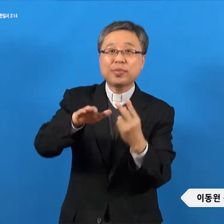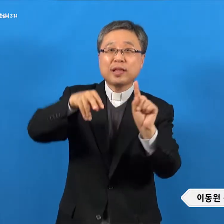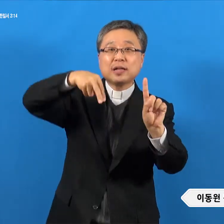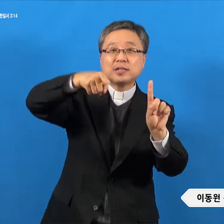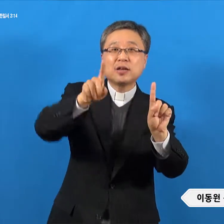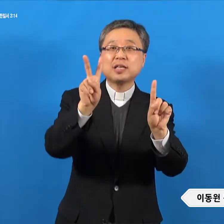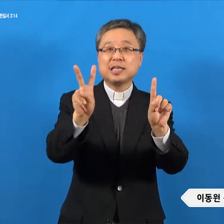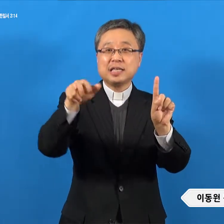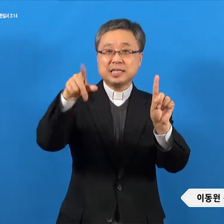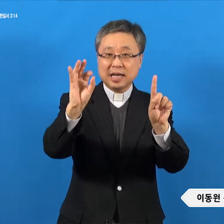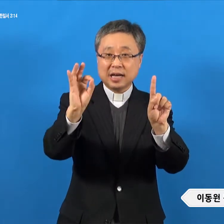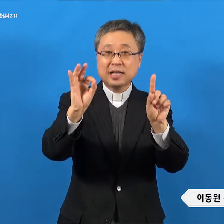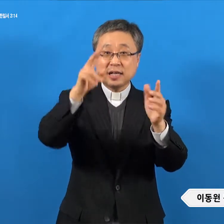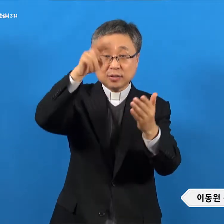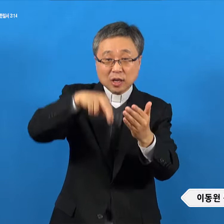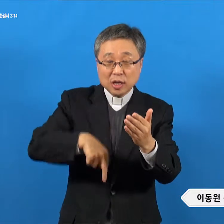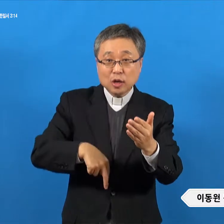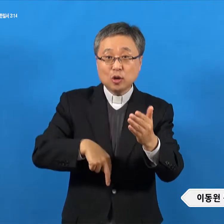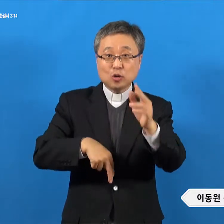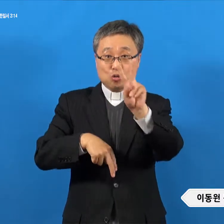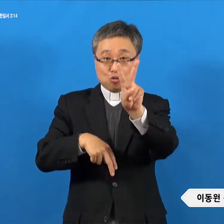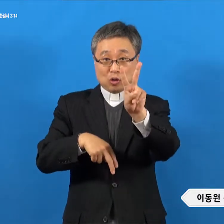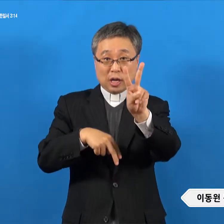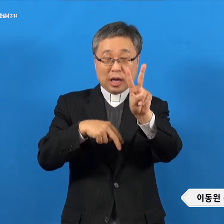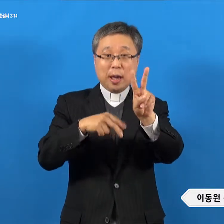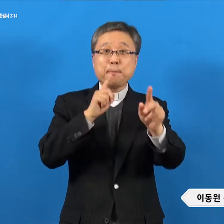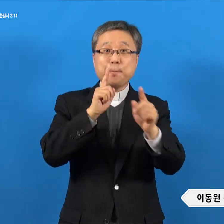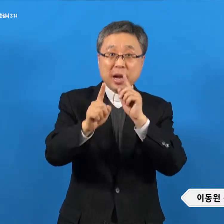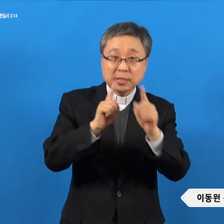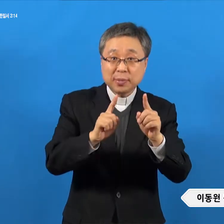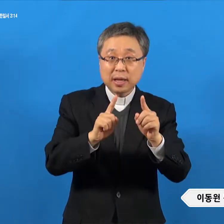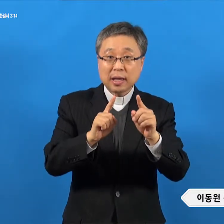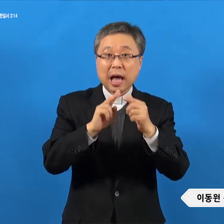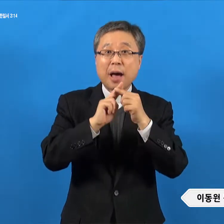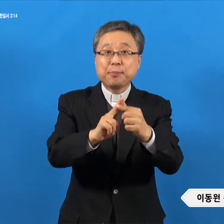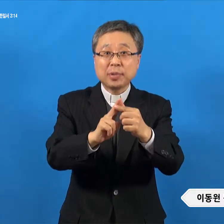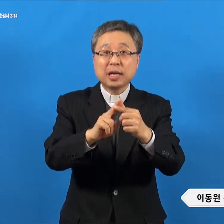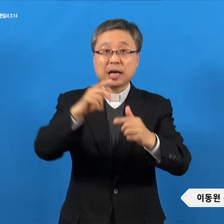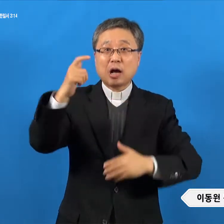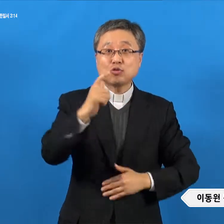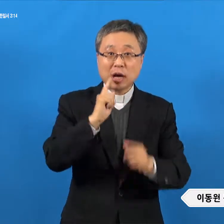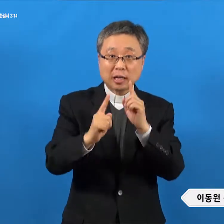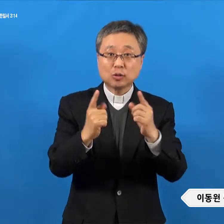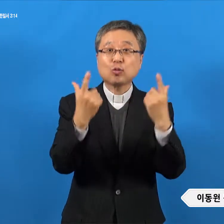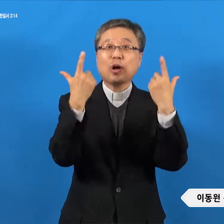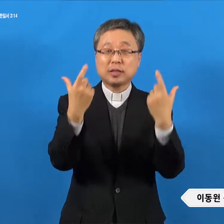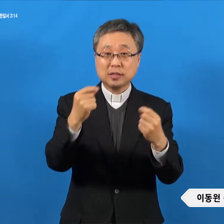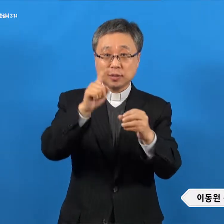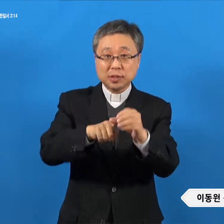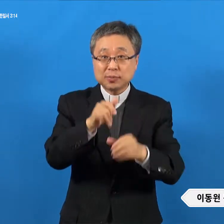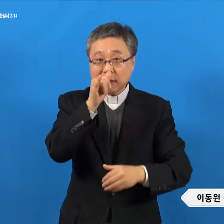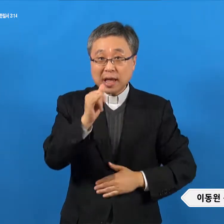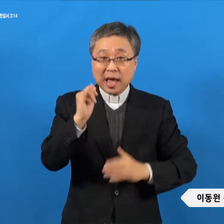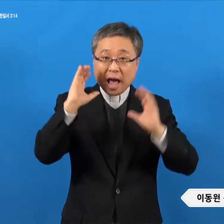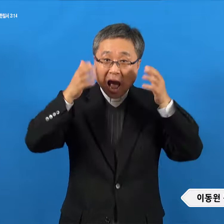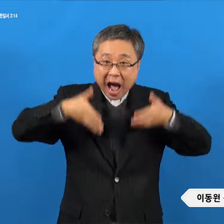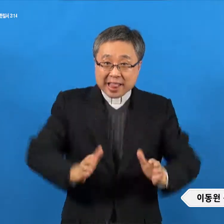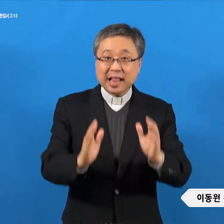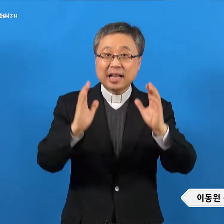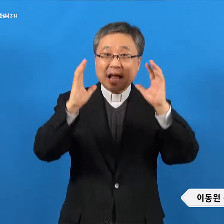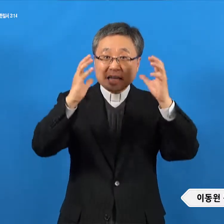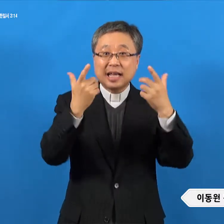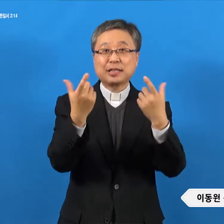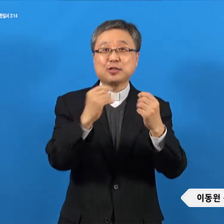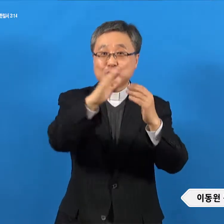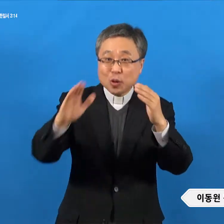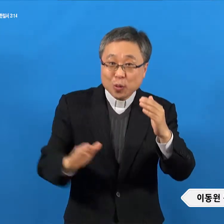읽었습니다. 2개의 본문이 함께 강조하는 중요한 공통점이 있습니다. 그것은 갓난아기 같은